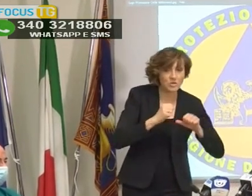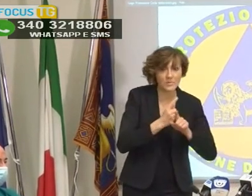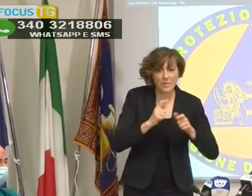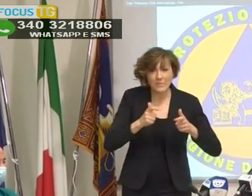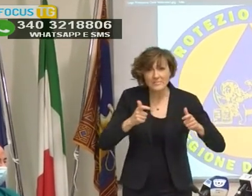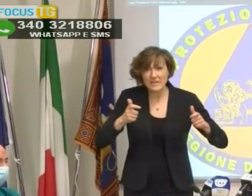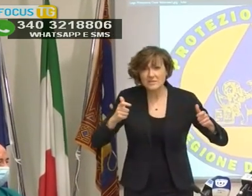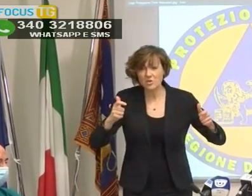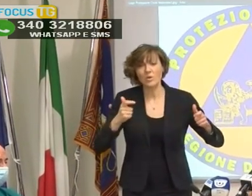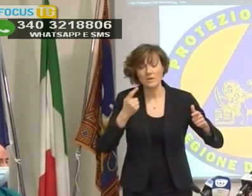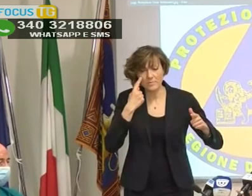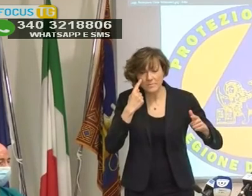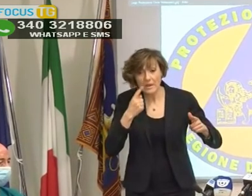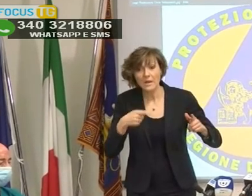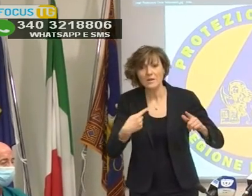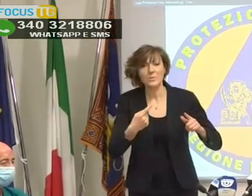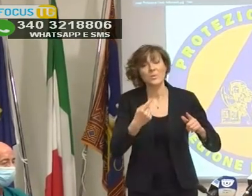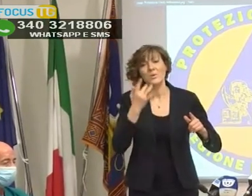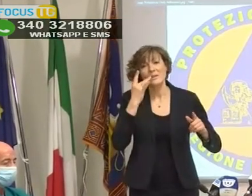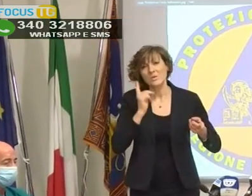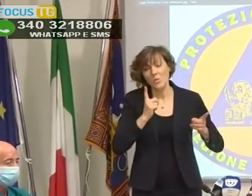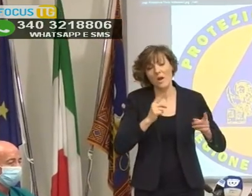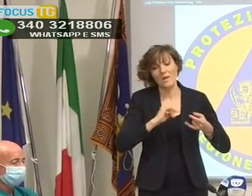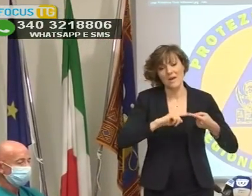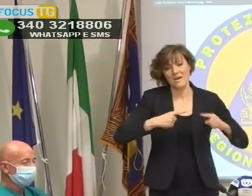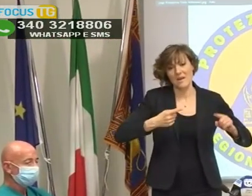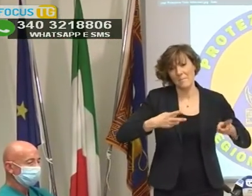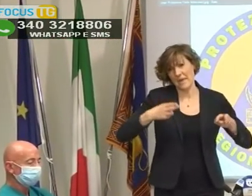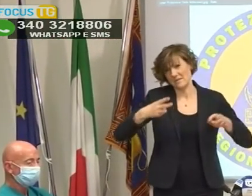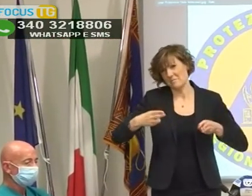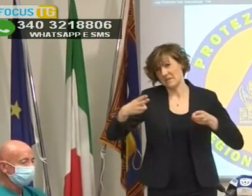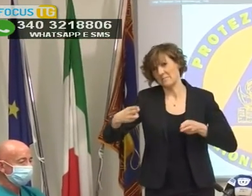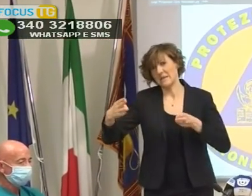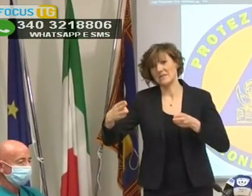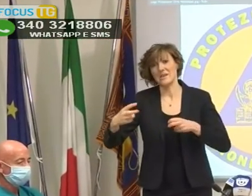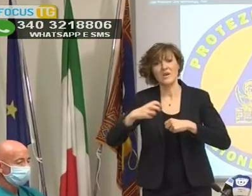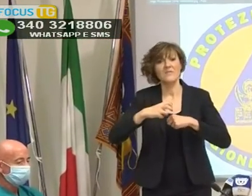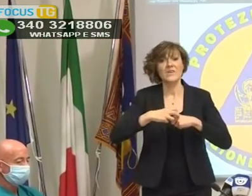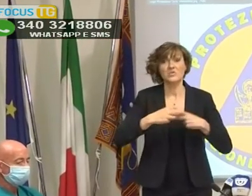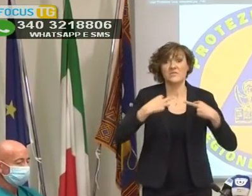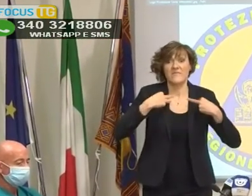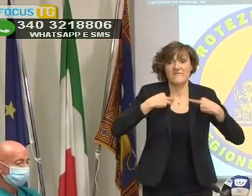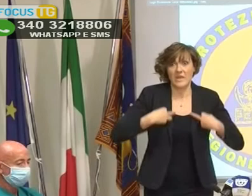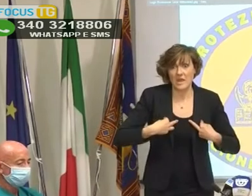alla fine c'è sempre il rischio che siano dei pezzi di RNA, che quindi non sia un virus vivo che cresce su